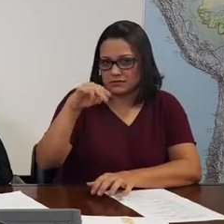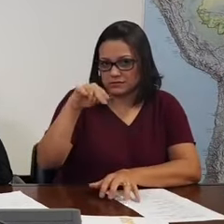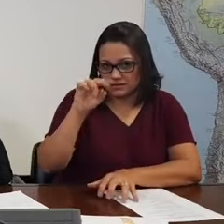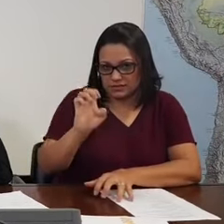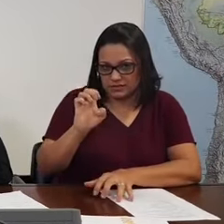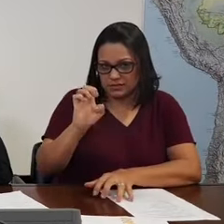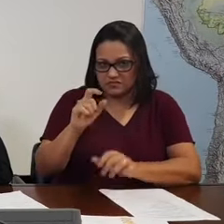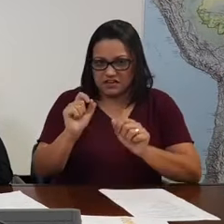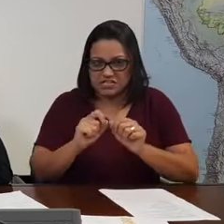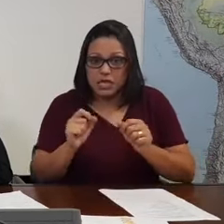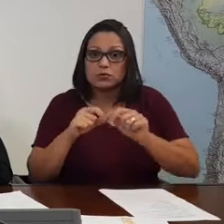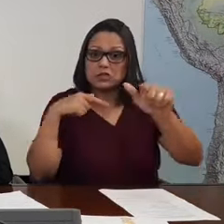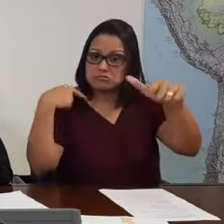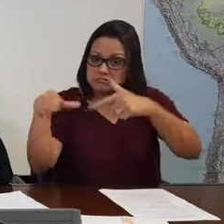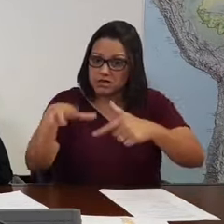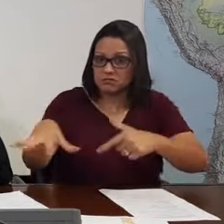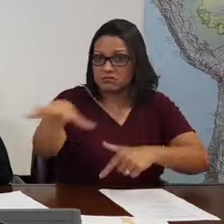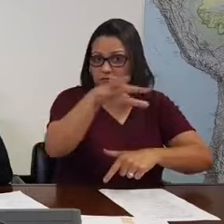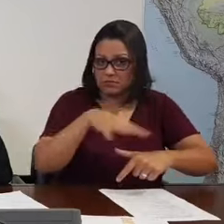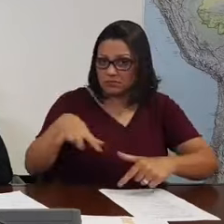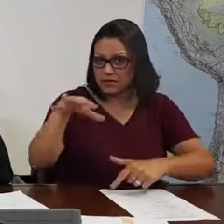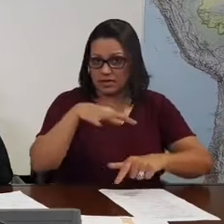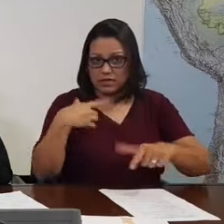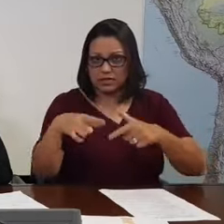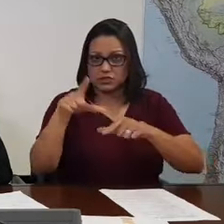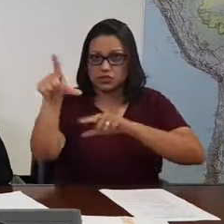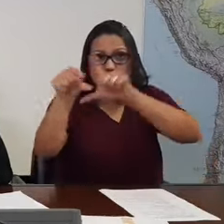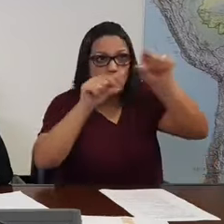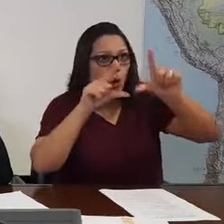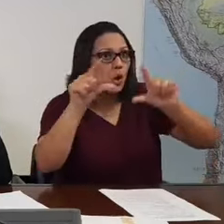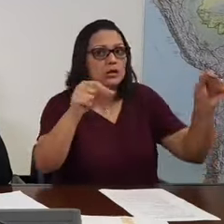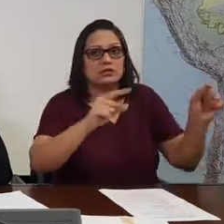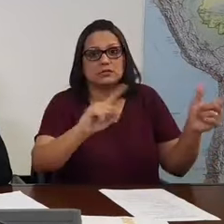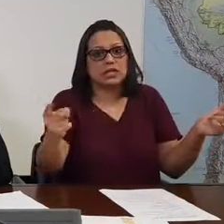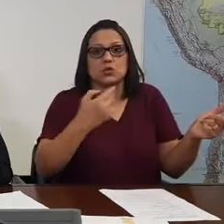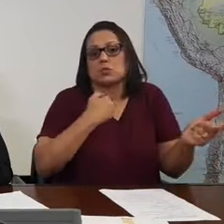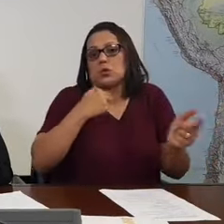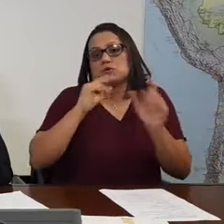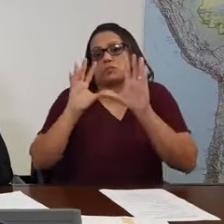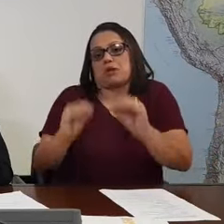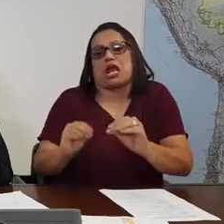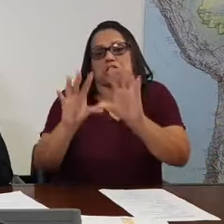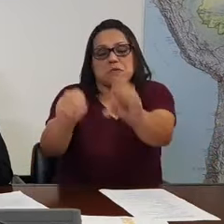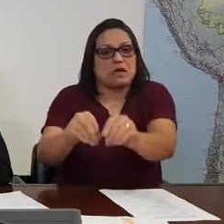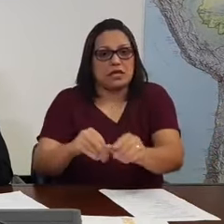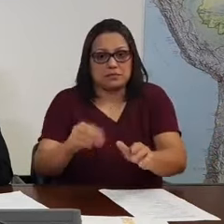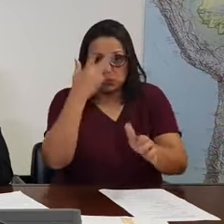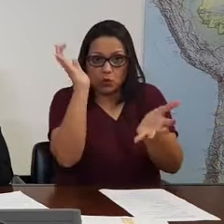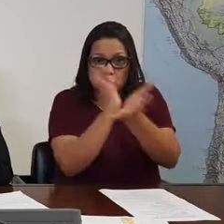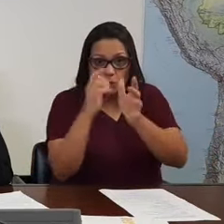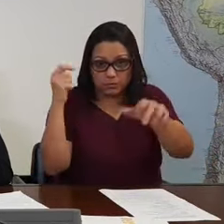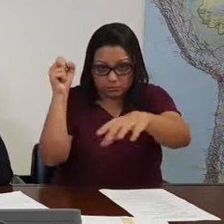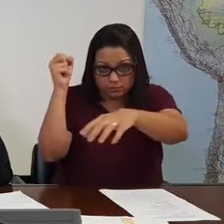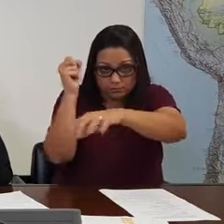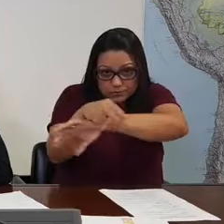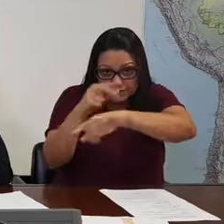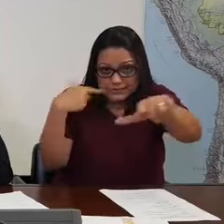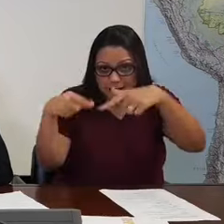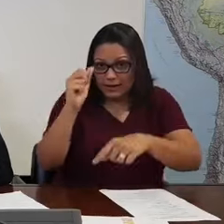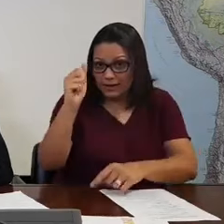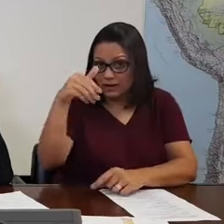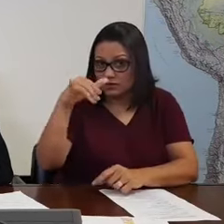lá cargos que são eletivos, né? Então tem um mandato, eu não posso tomar uma interferir diretamente na